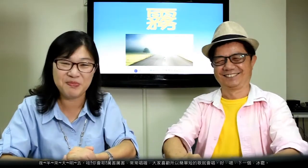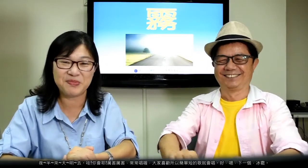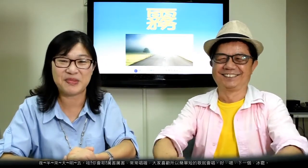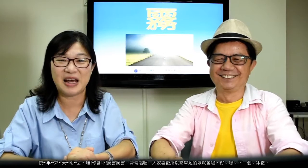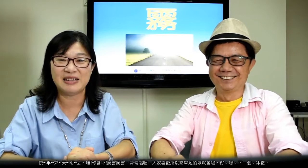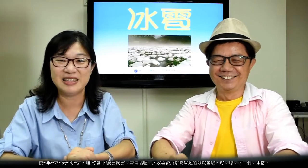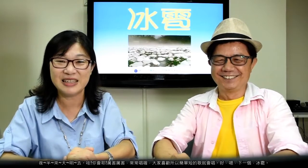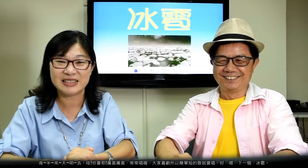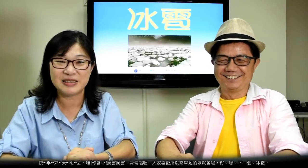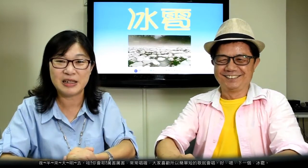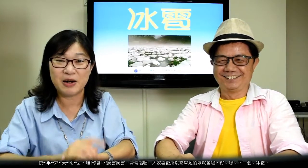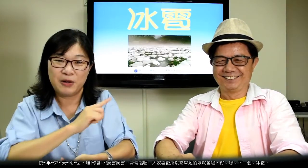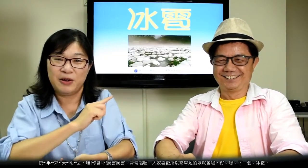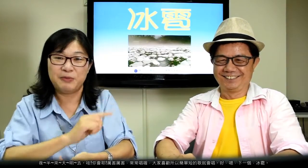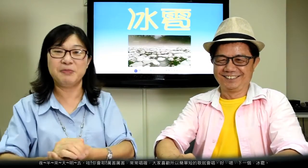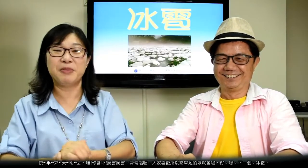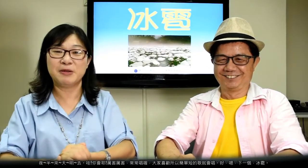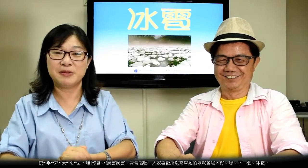嗯，好，下一个，冰雹，